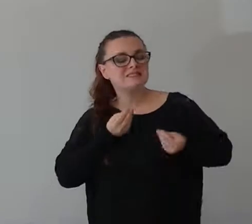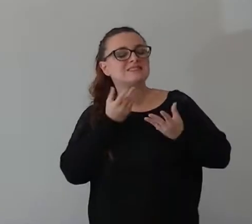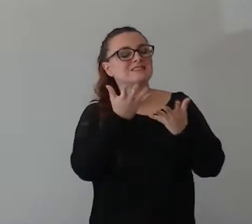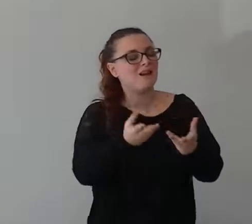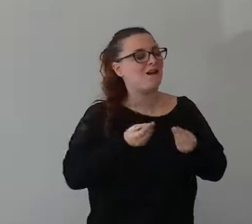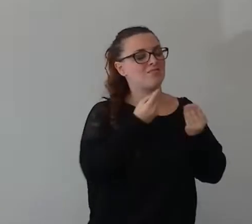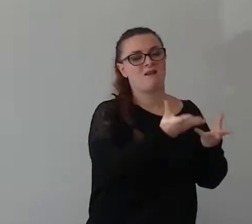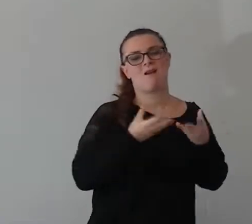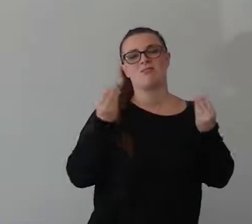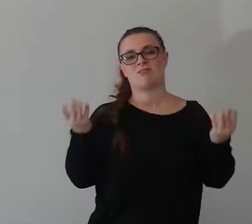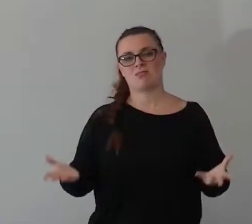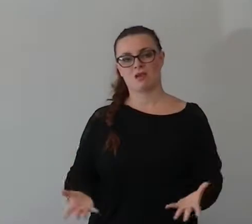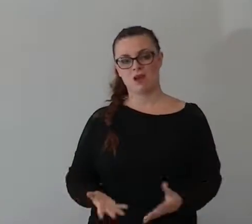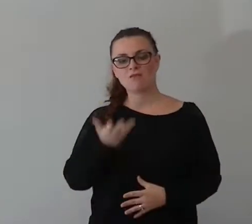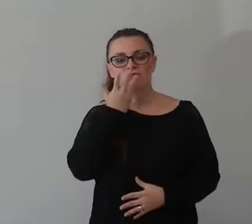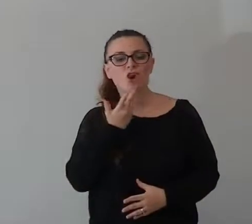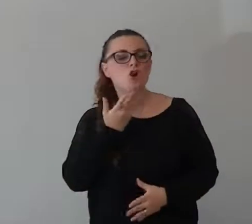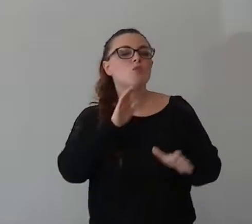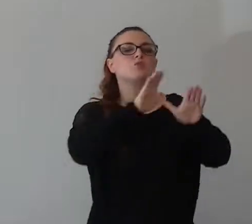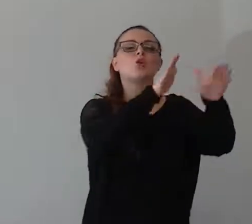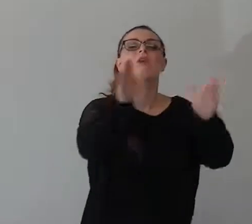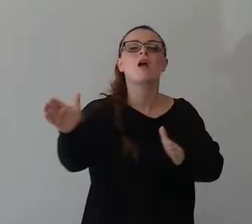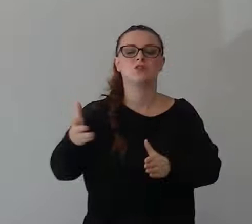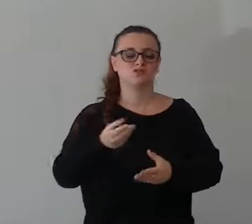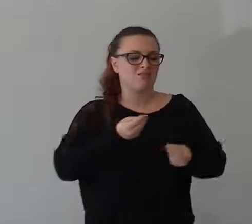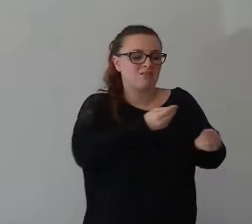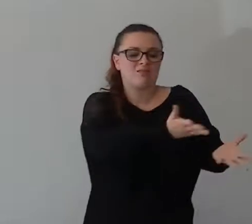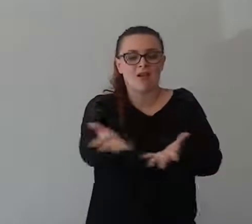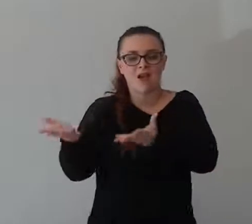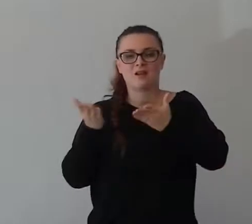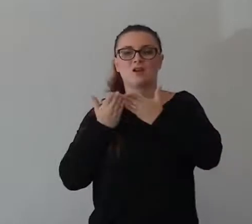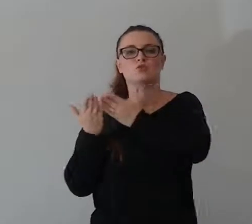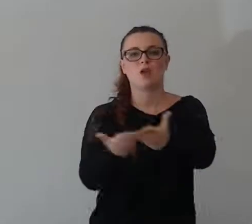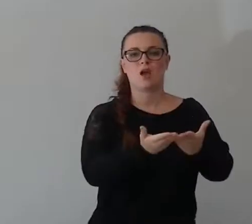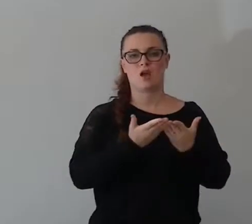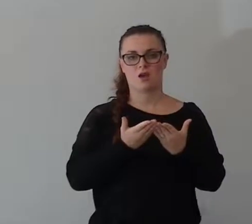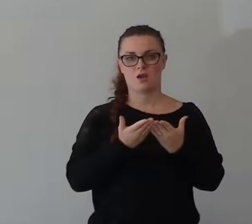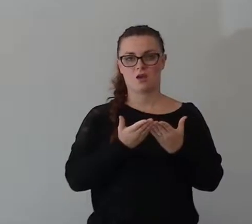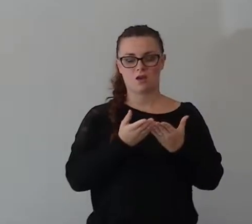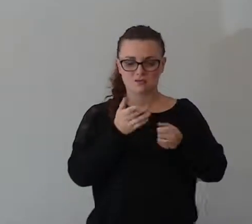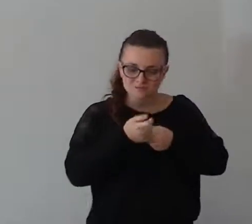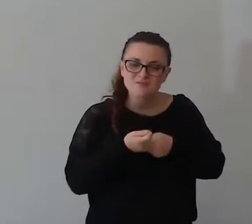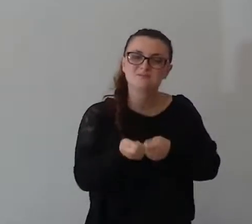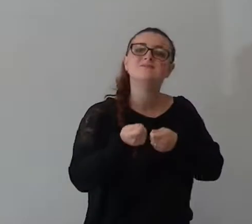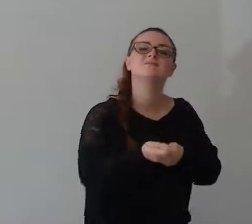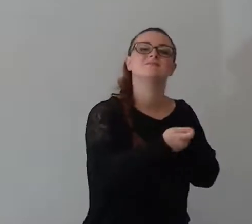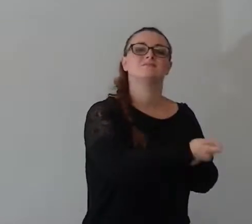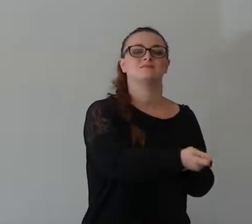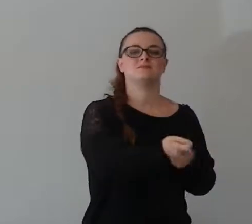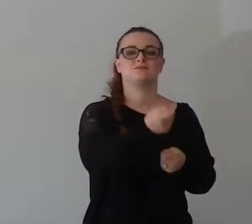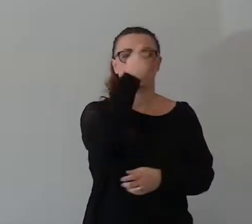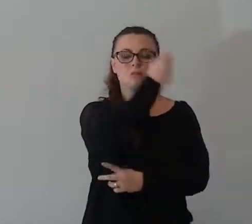essere una persona che protegge altri credenti, che provvede ad altri credenti, che loda gli altri credenti e che prego per altri credenti,